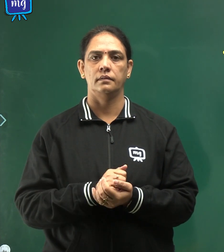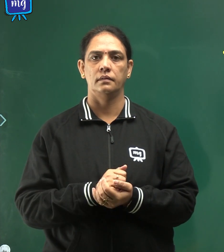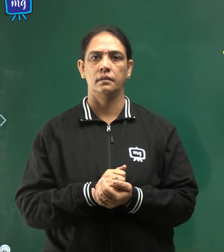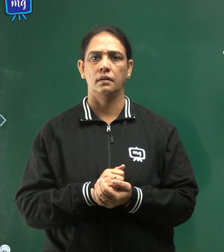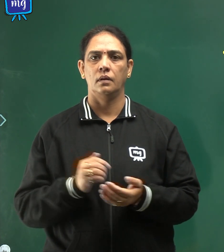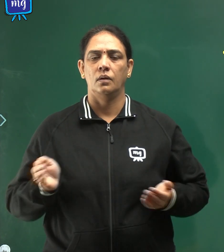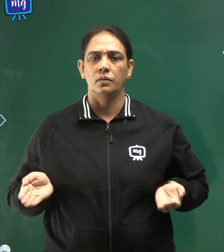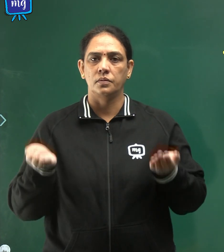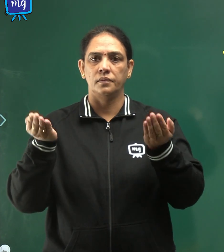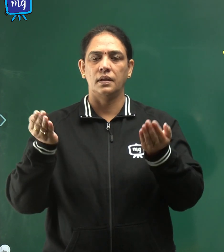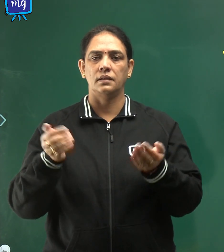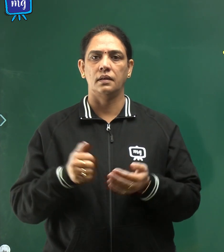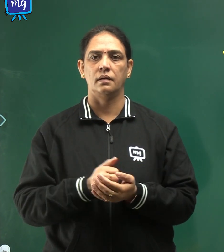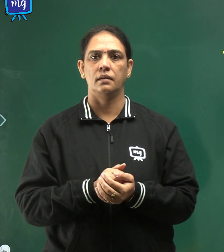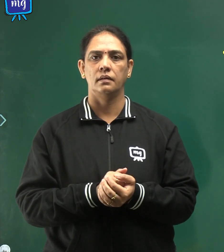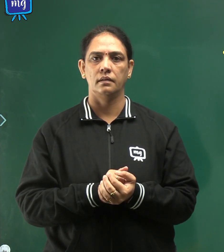सुविधाजनक